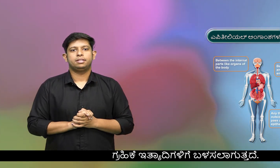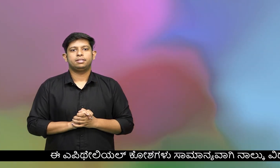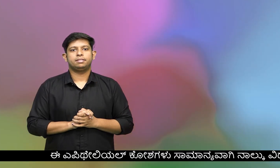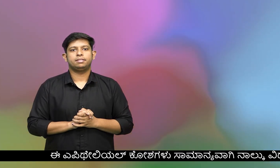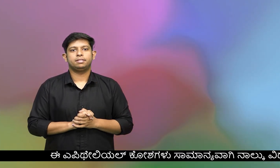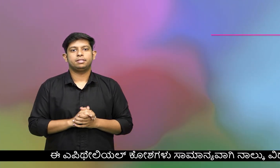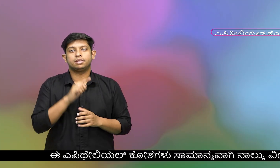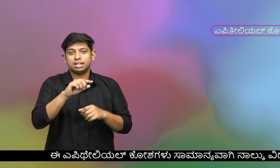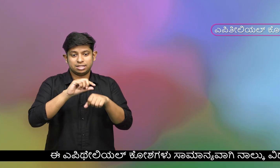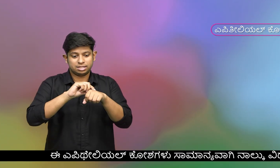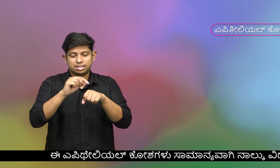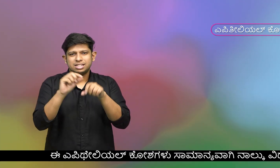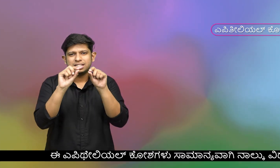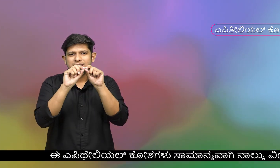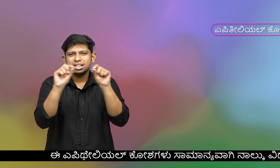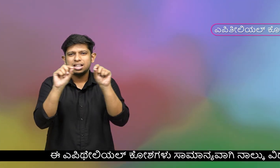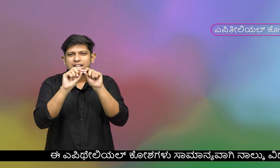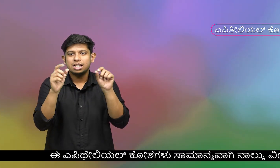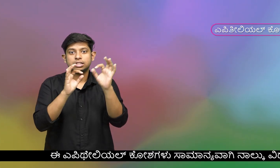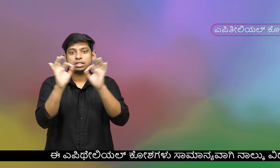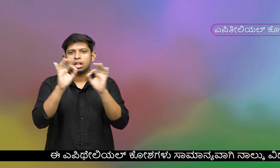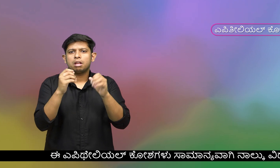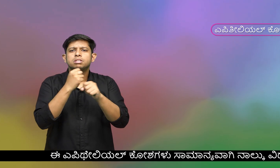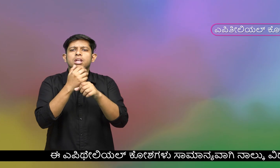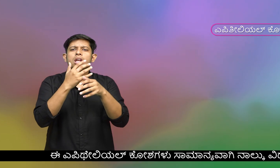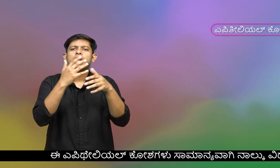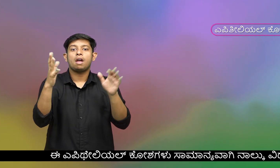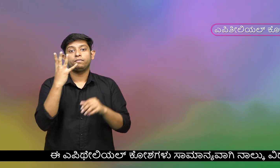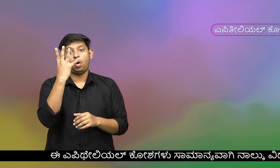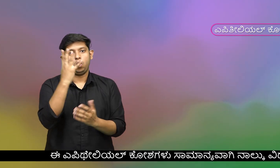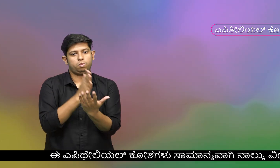ಈ ಎಪಿಥಿಯಲ್ ಕೋಶಗಳು ಸಾಮಾನ್ಯವಾಗಿ 4 ವಿಧಗಳಾಗಿವೆ.